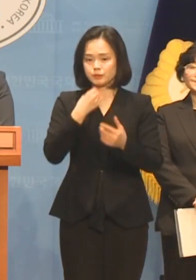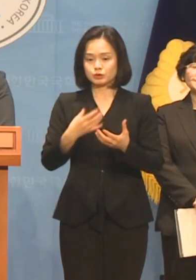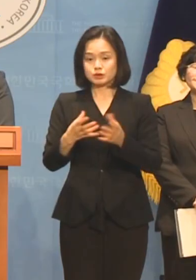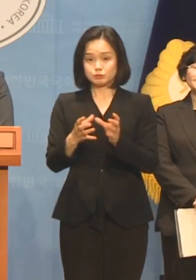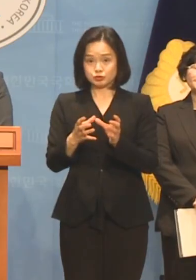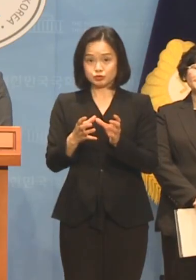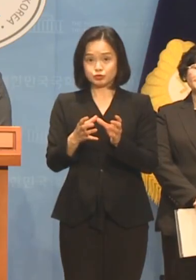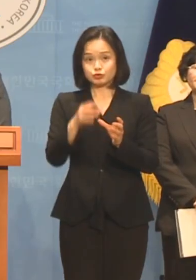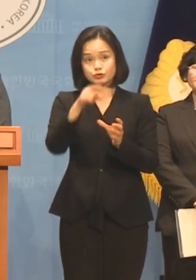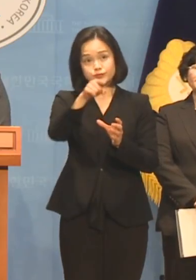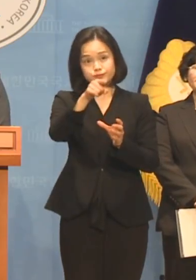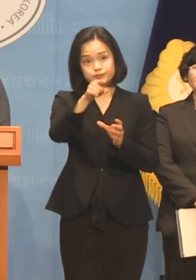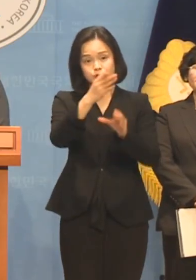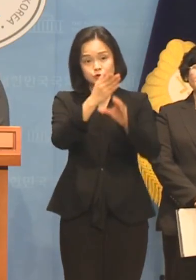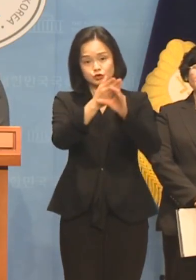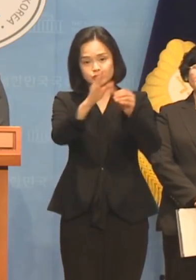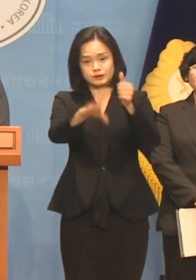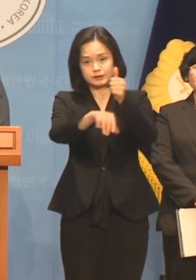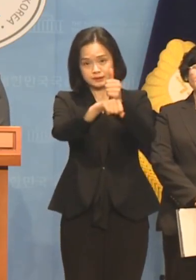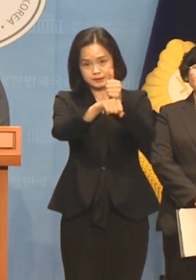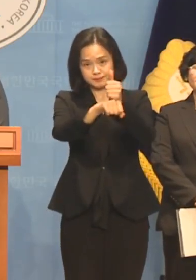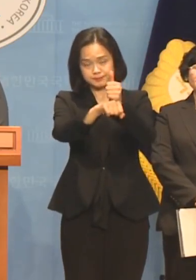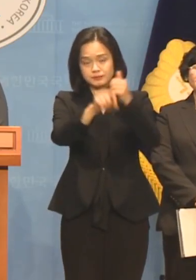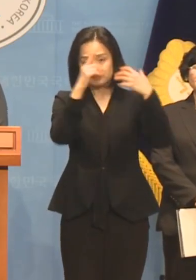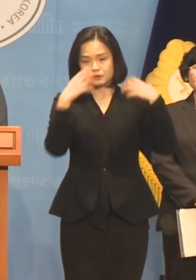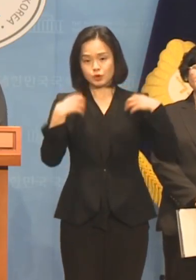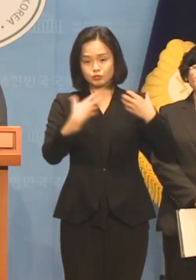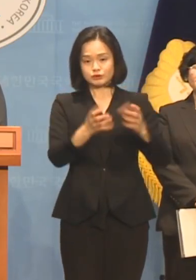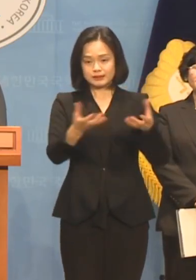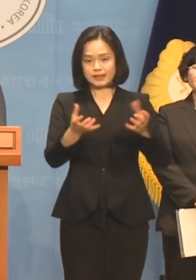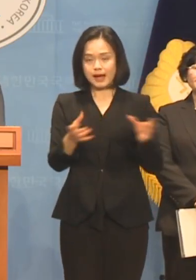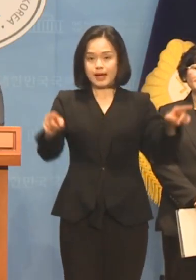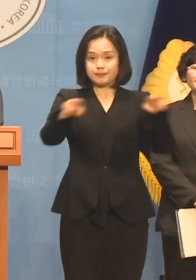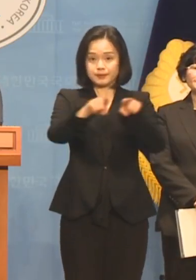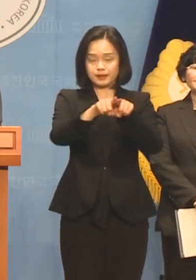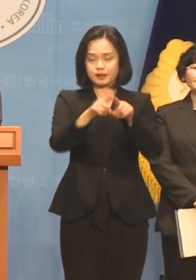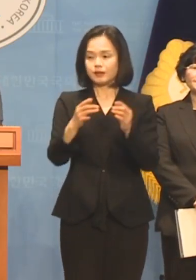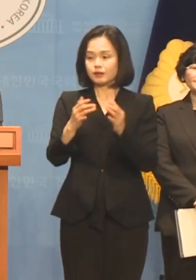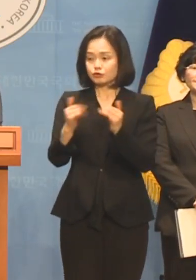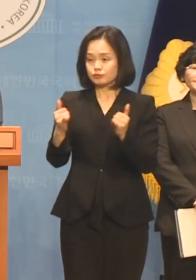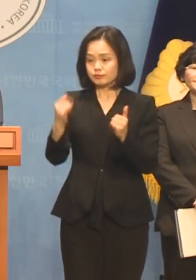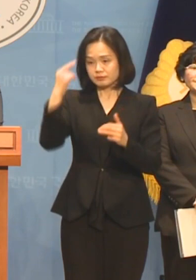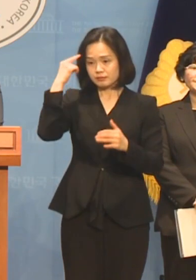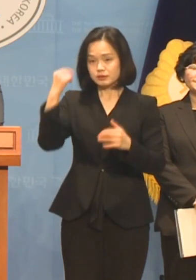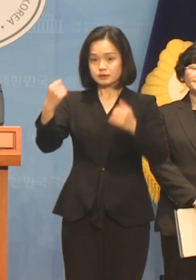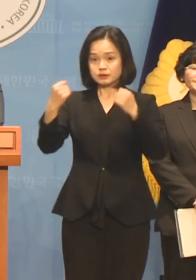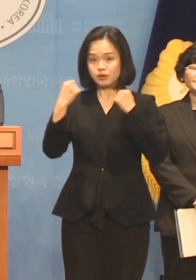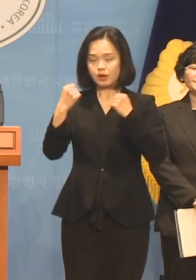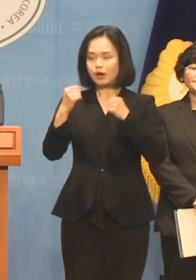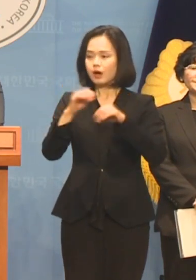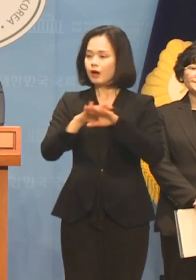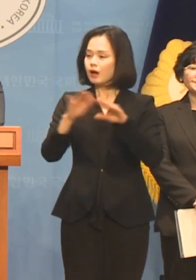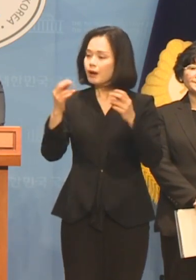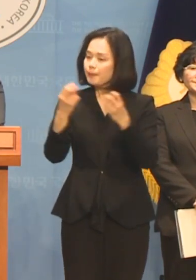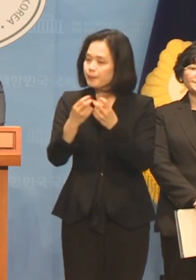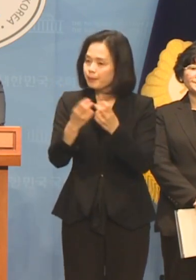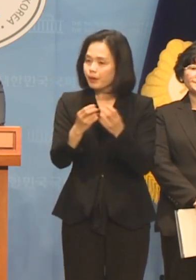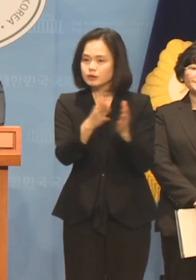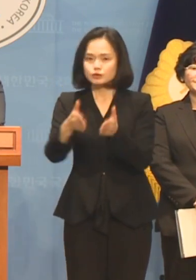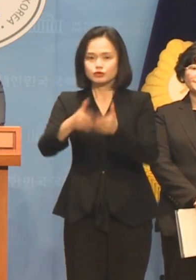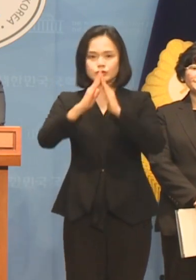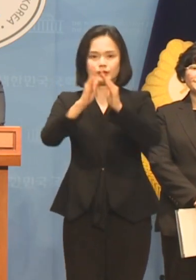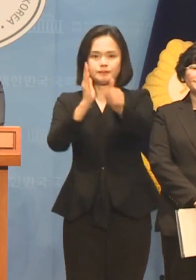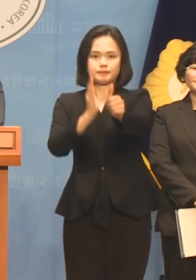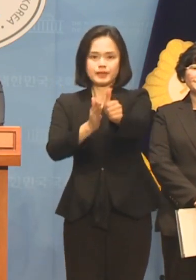중심으로 범부처가 참여하는 계엄 사태로 인한 국민 정신건강 대책을 조속히 수립하고 국가 트라우마 센터를